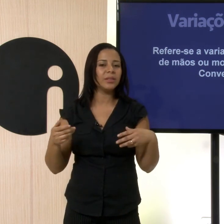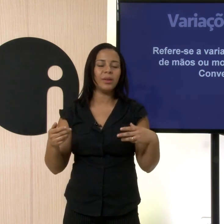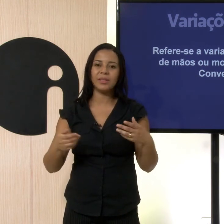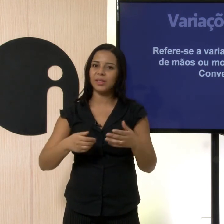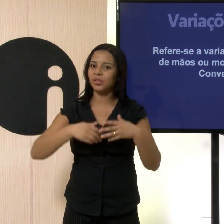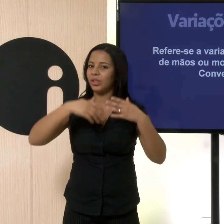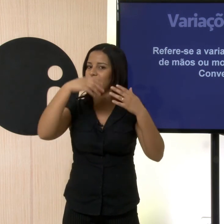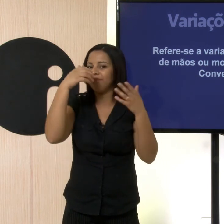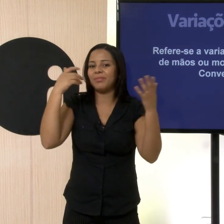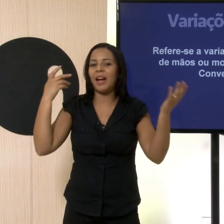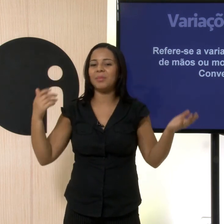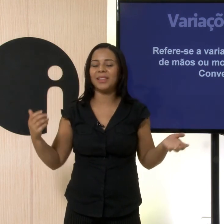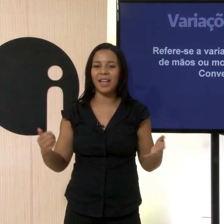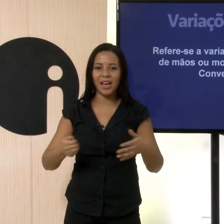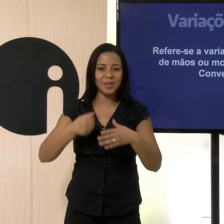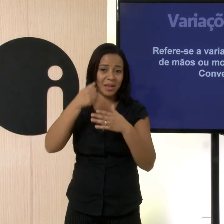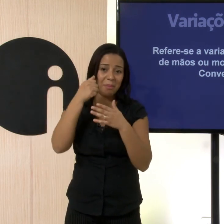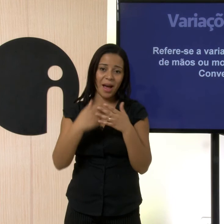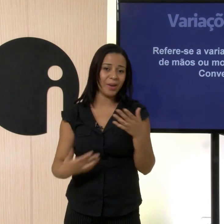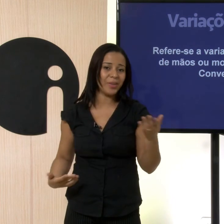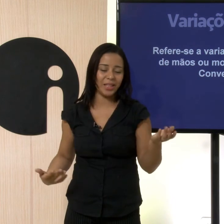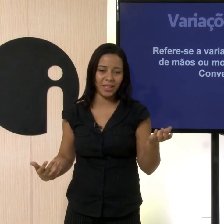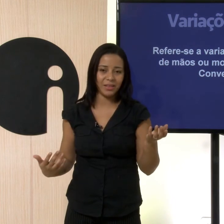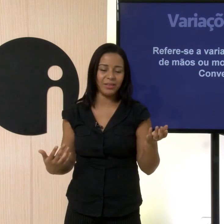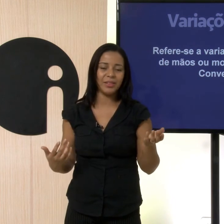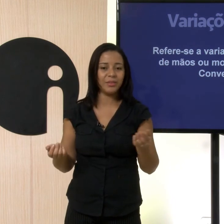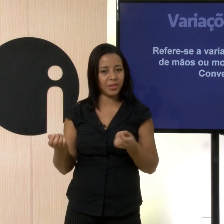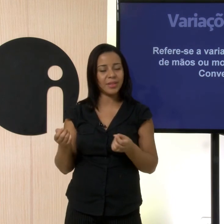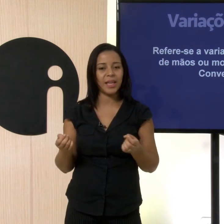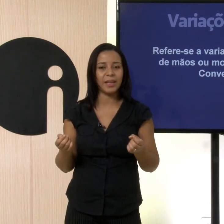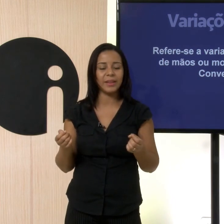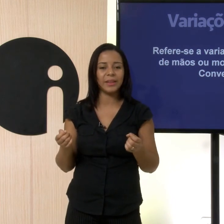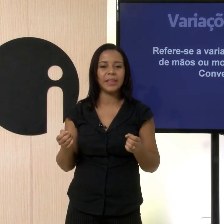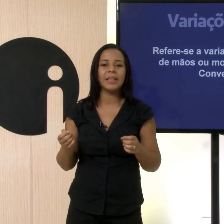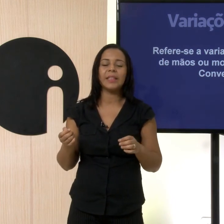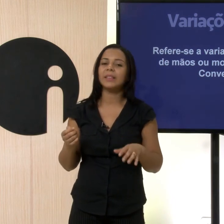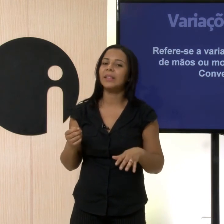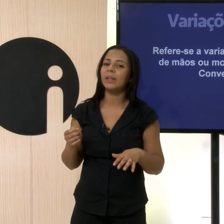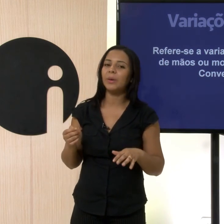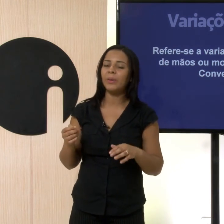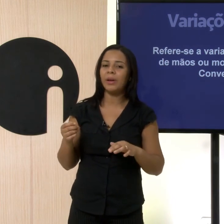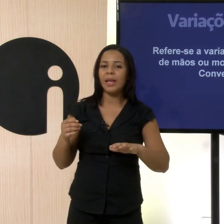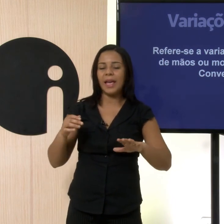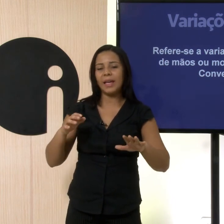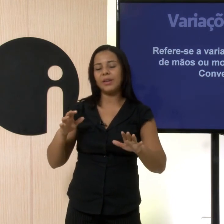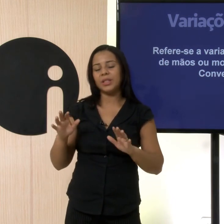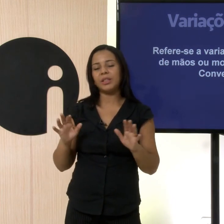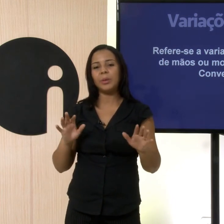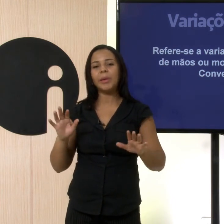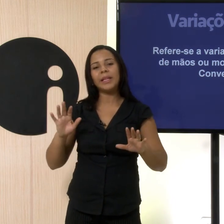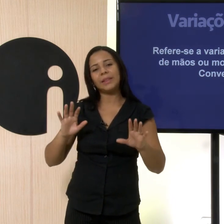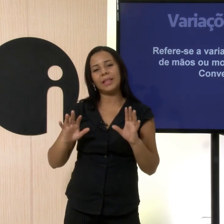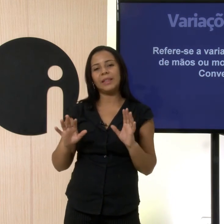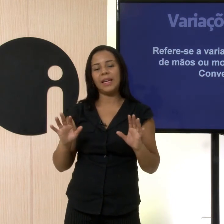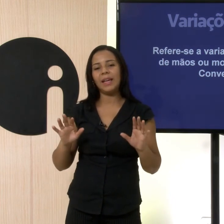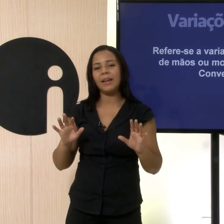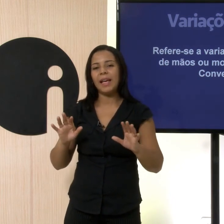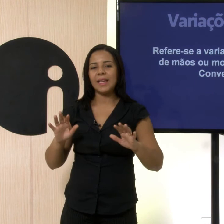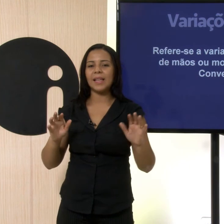Então, existem arbitrários, a maioria vão ser. Então, eu acho que deu para entender essa